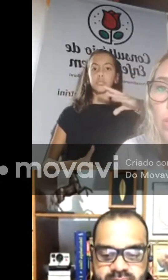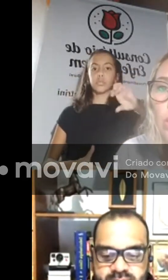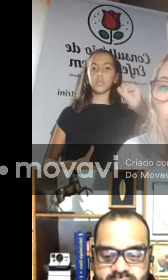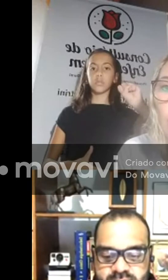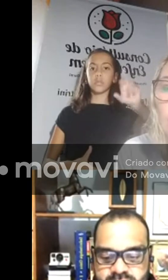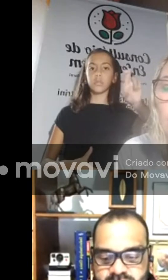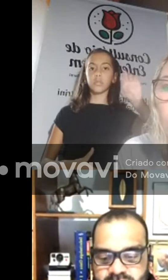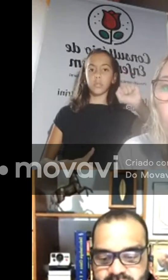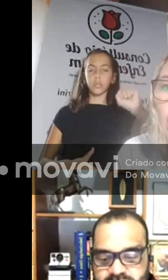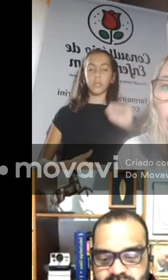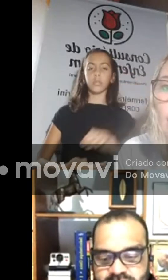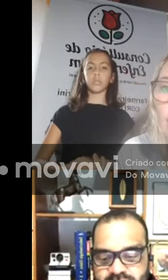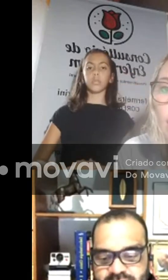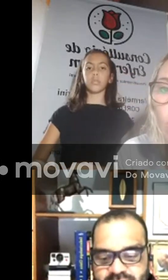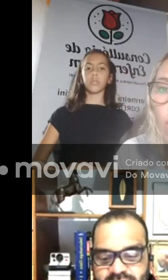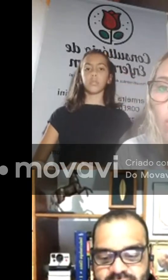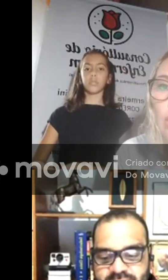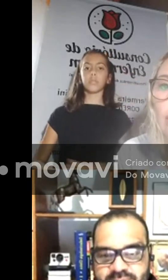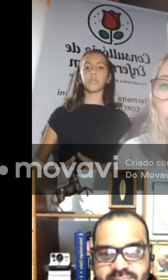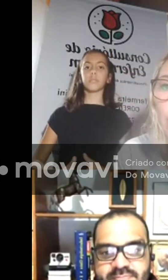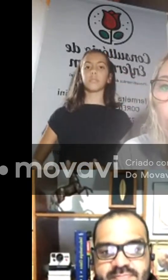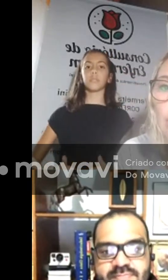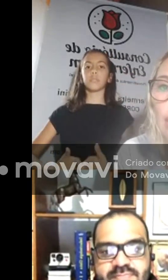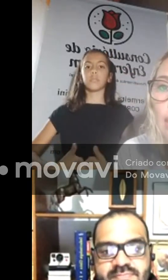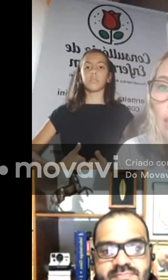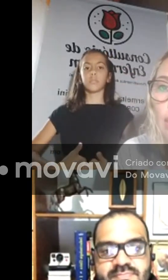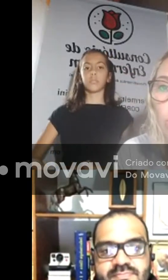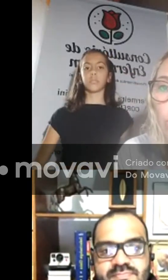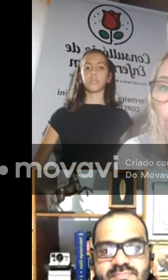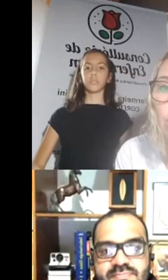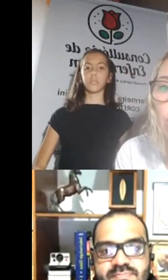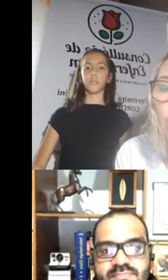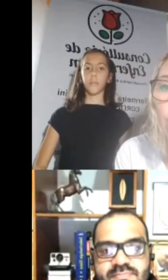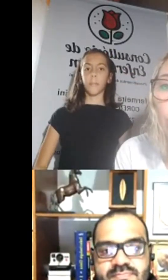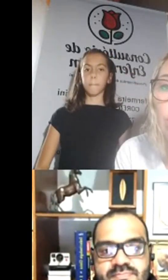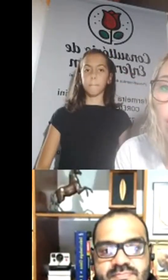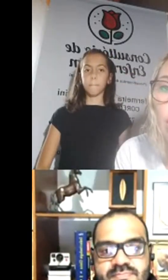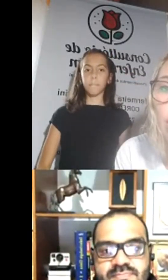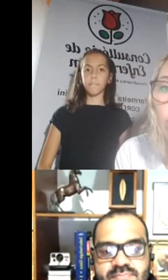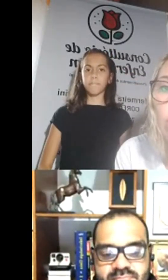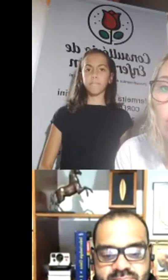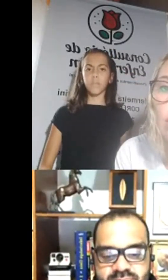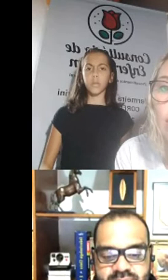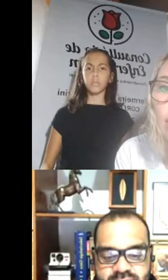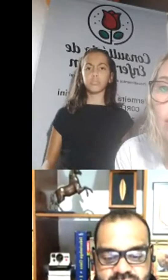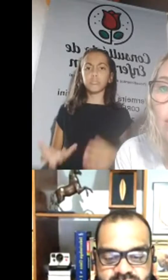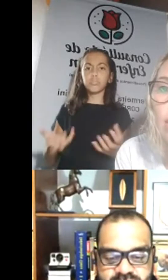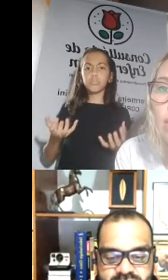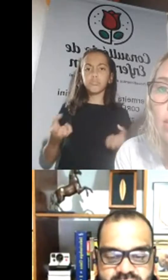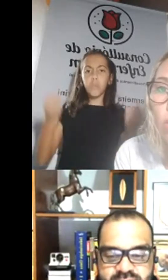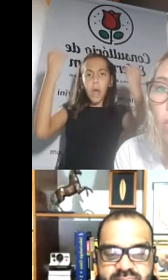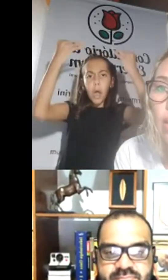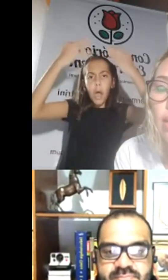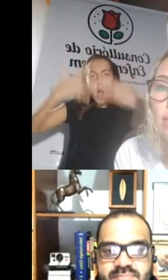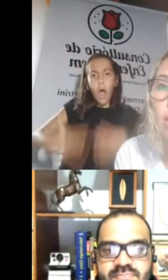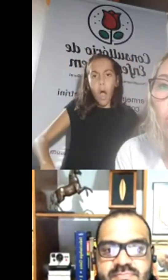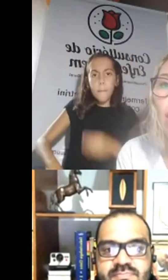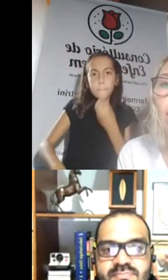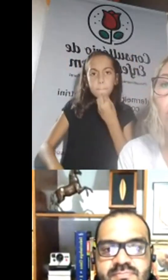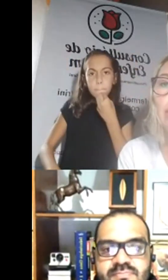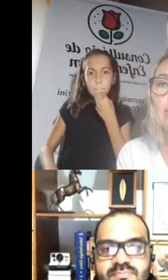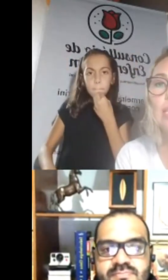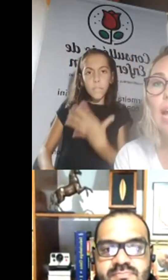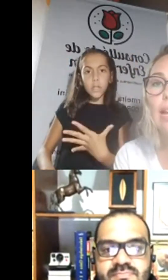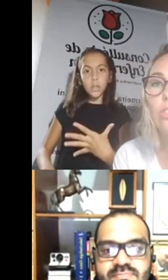perguntando com relação aos receptores da ECA2, eu gostaria que você esclarecesse com relação